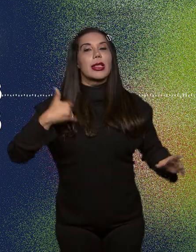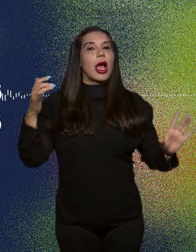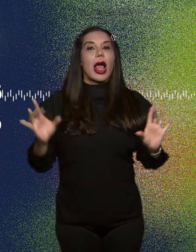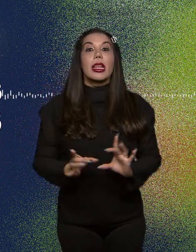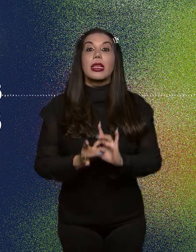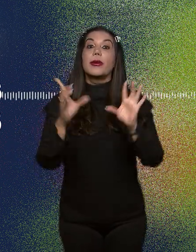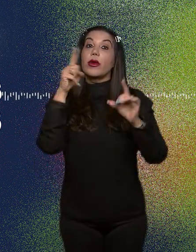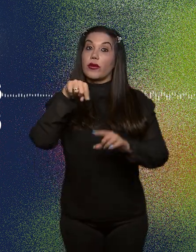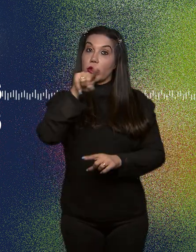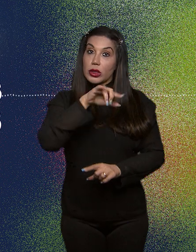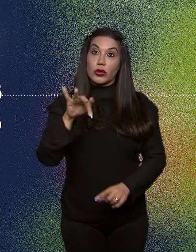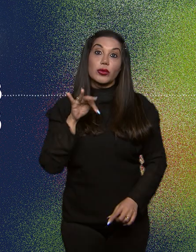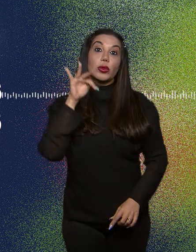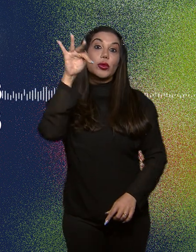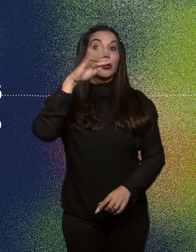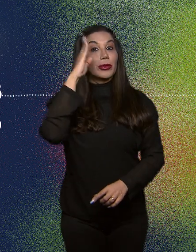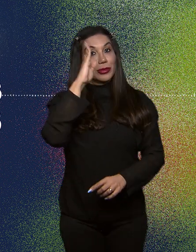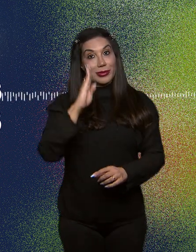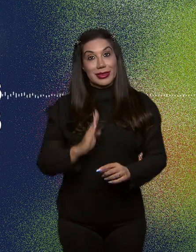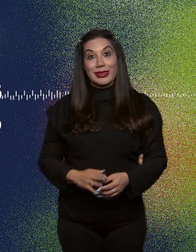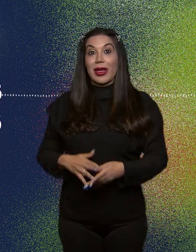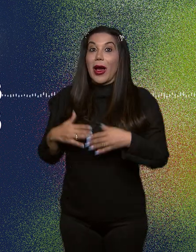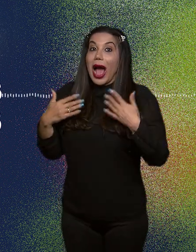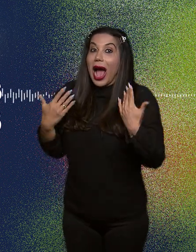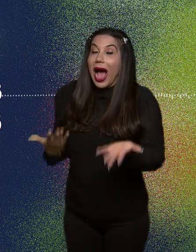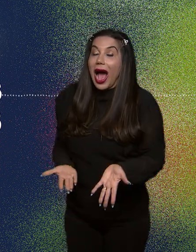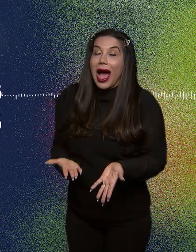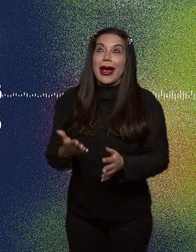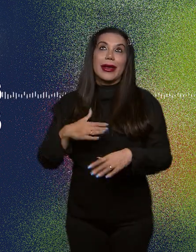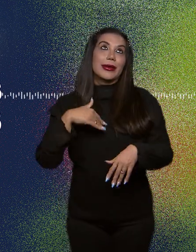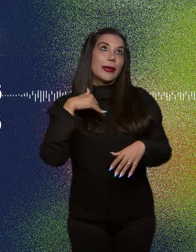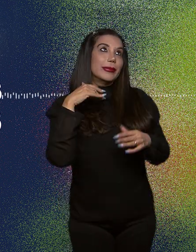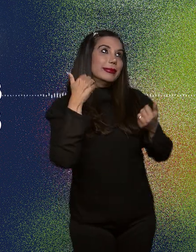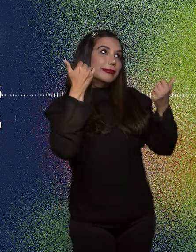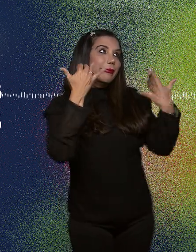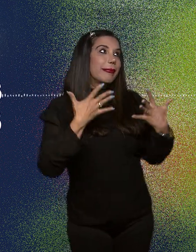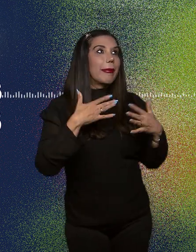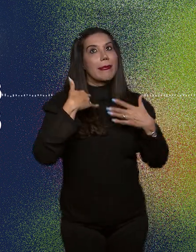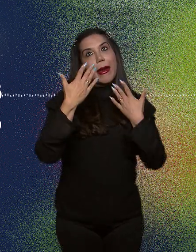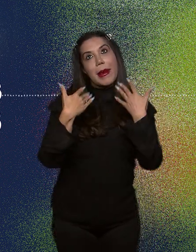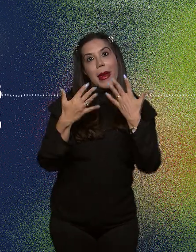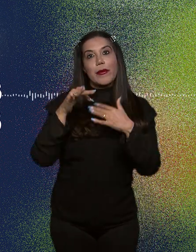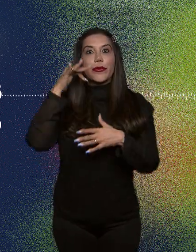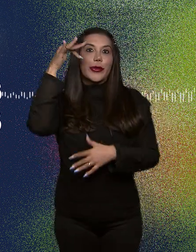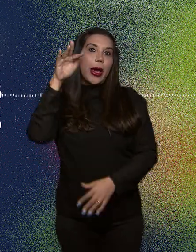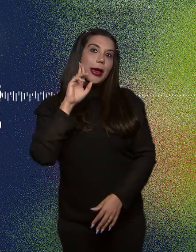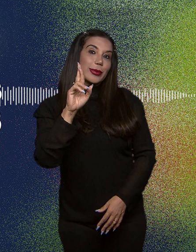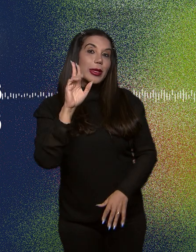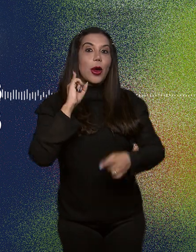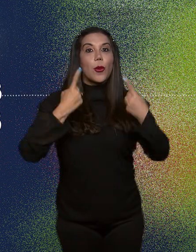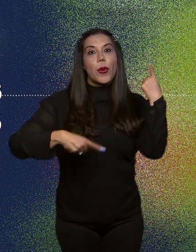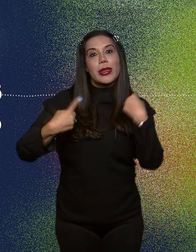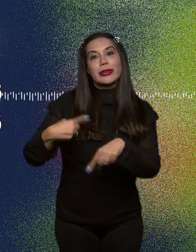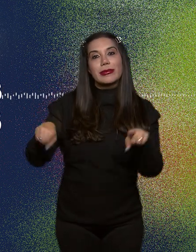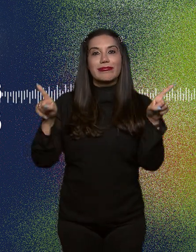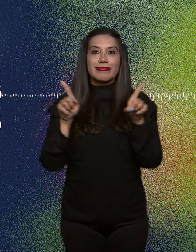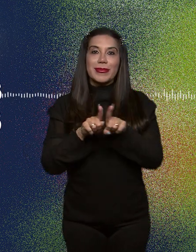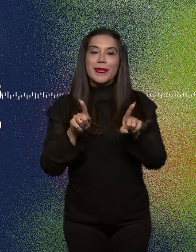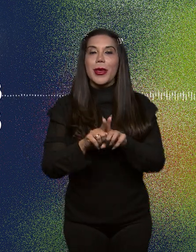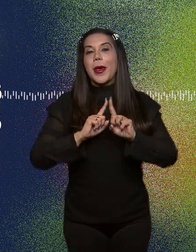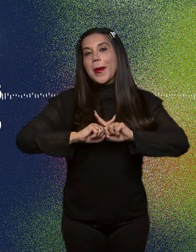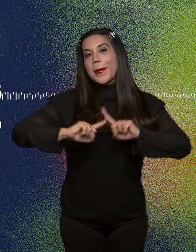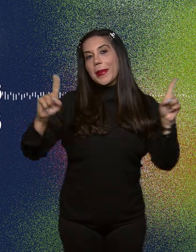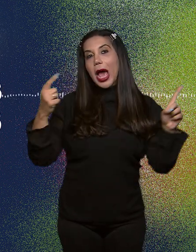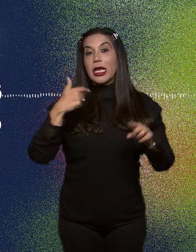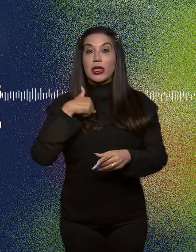vocês são o futuro do país, né? Ai, esse papo de ser futuro é muita responsabilidade. E política também. Por enquanto, eu